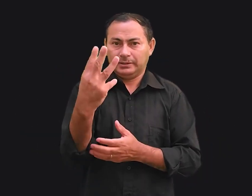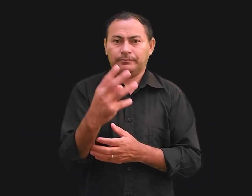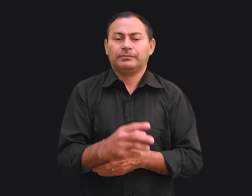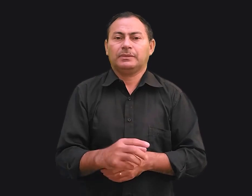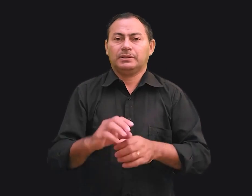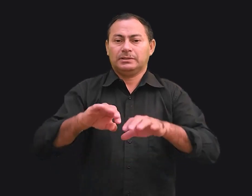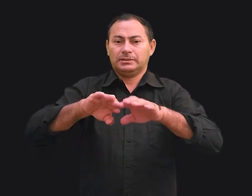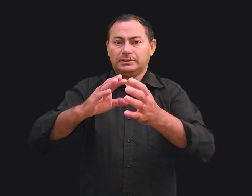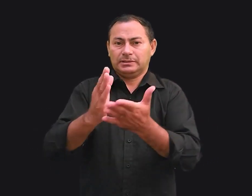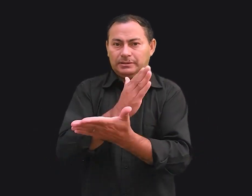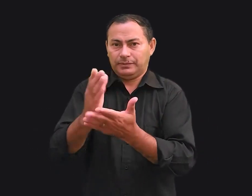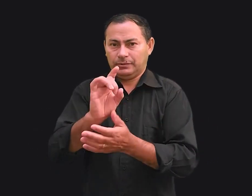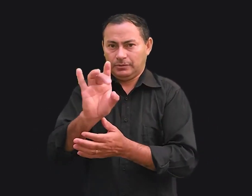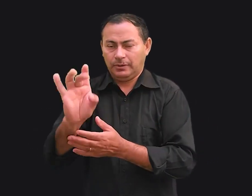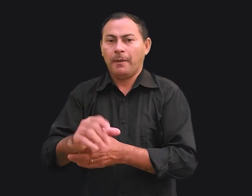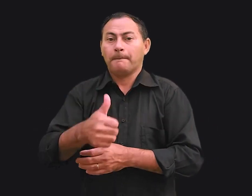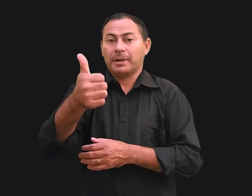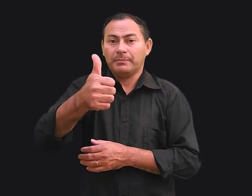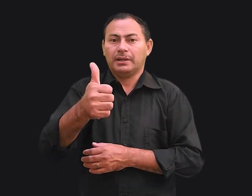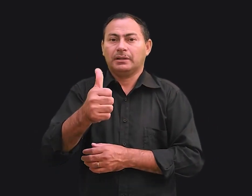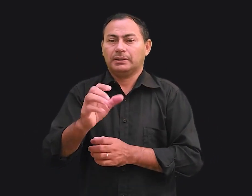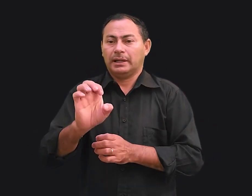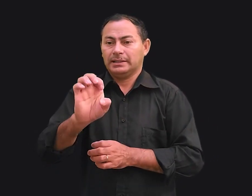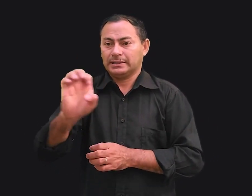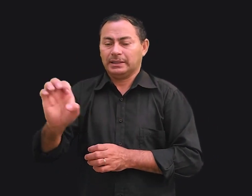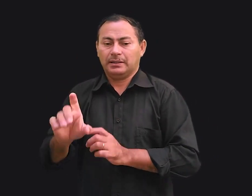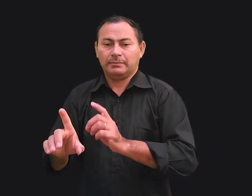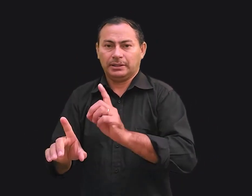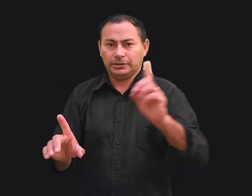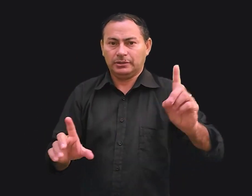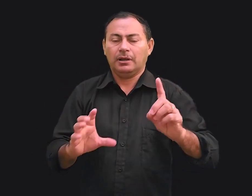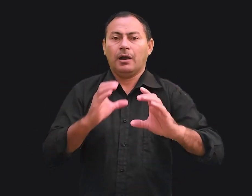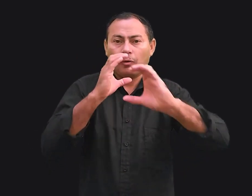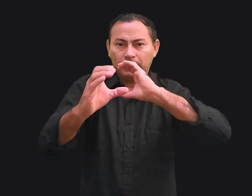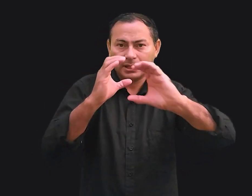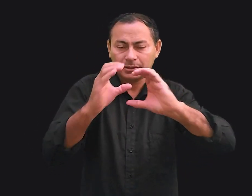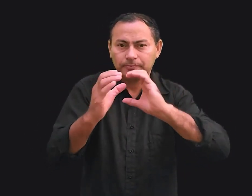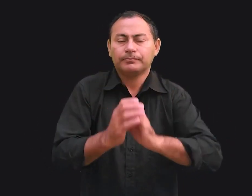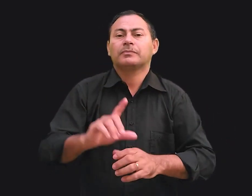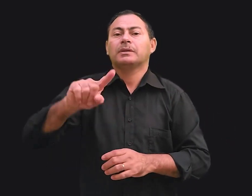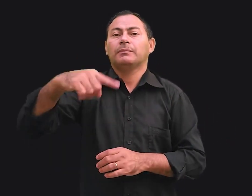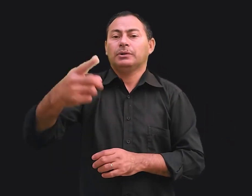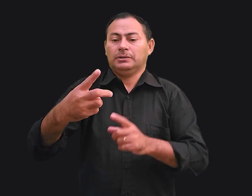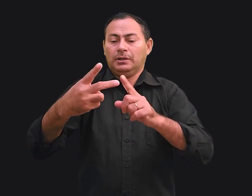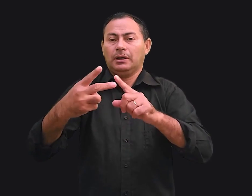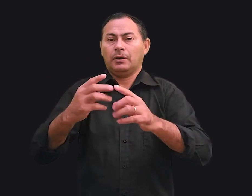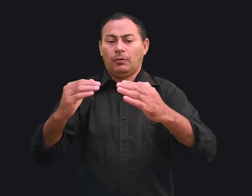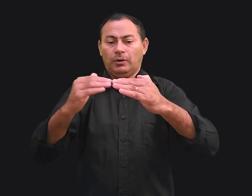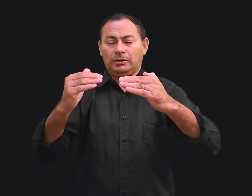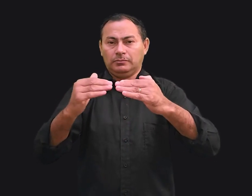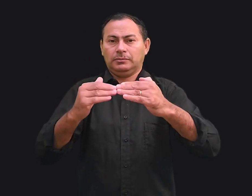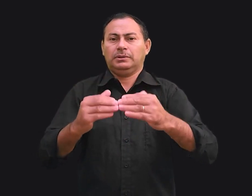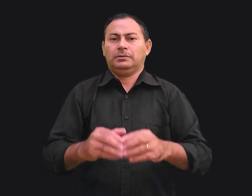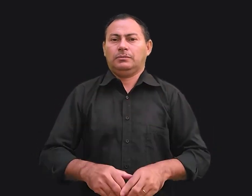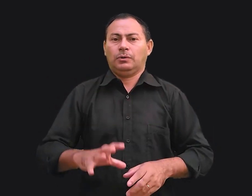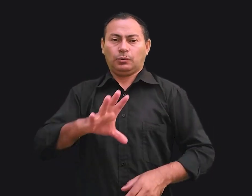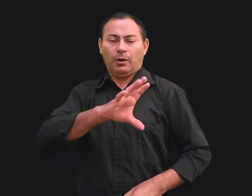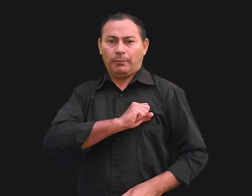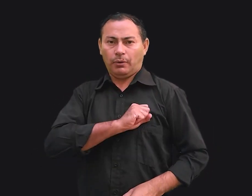elos separadamente. Vimos o primeiro elo da esquerda para a direita, a comunicação, depois o da compatibilidade, o do amor